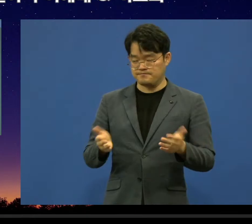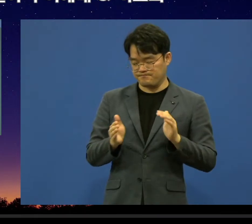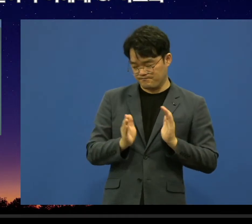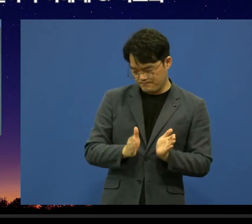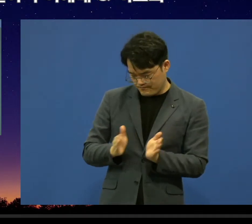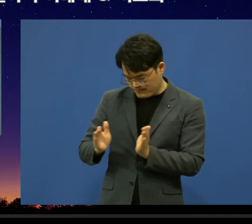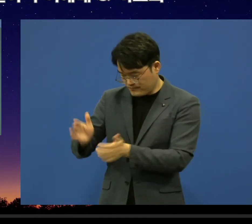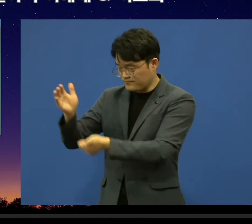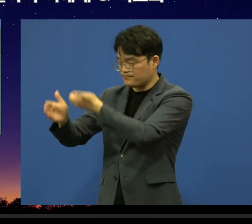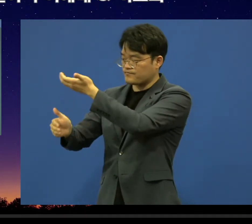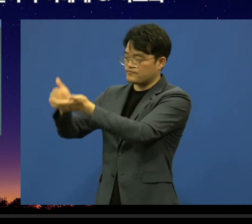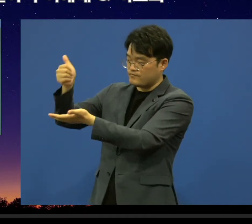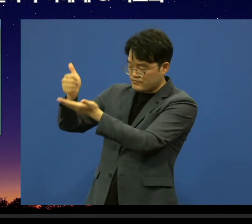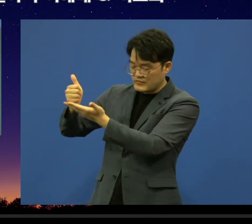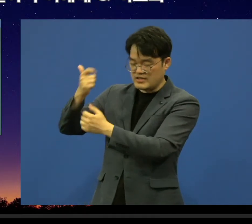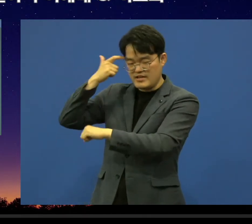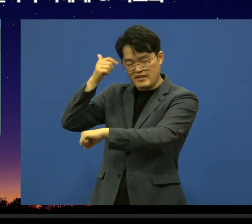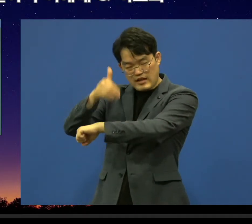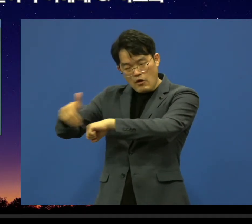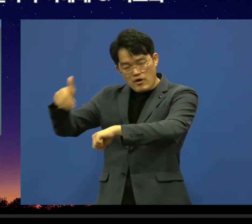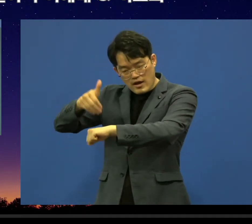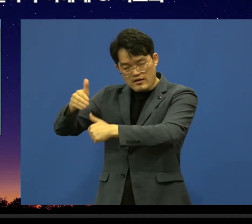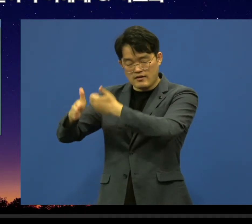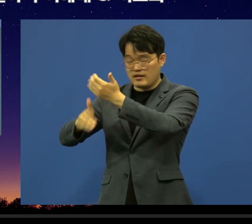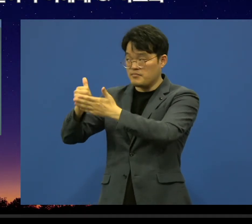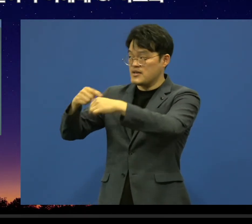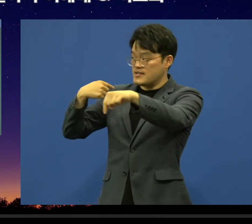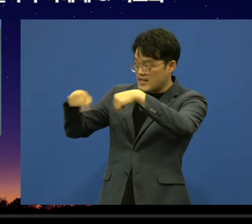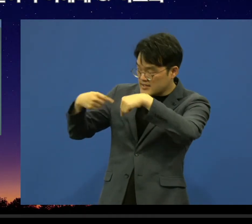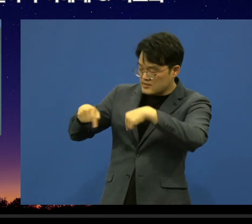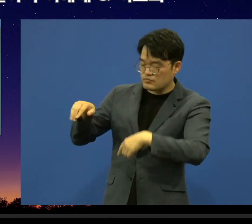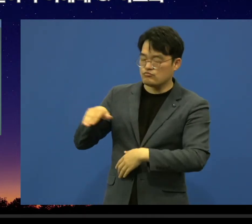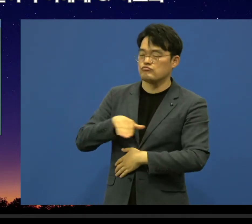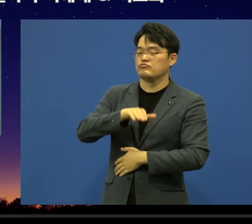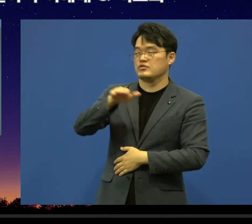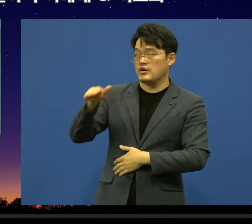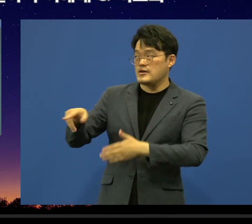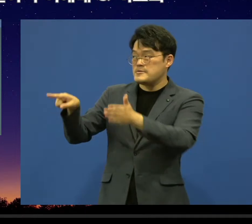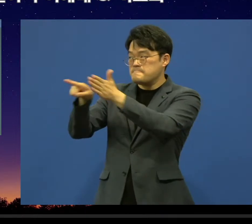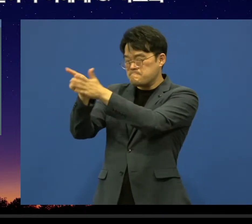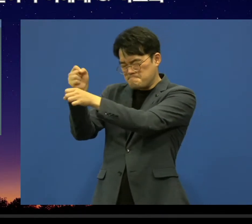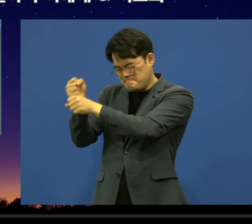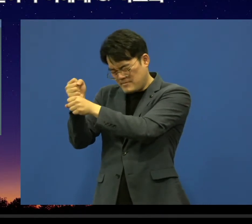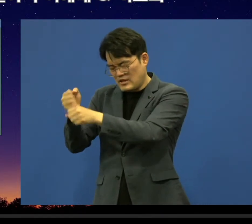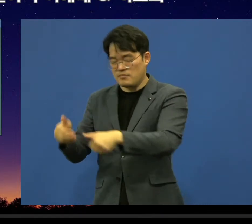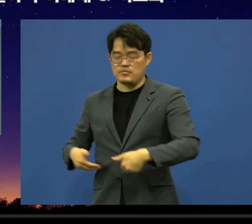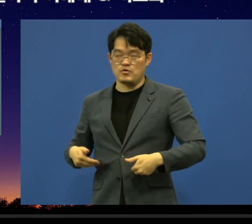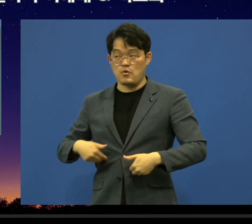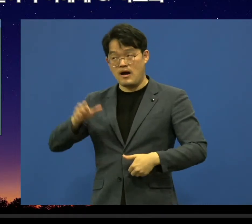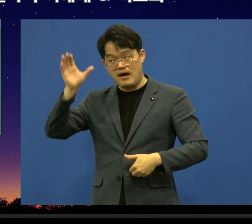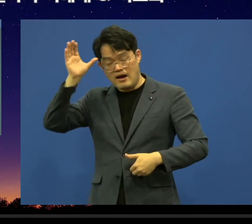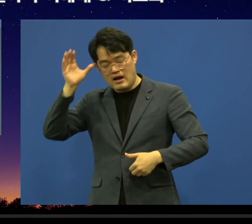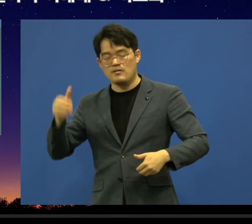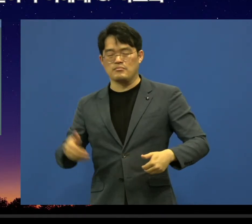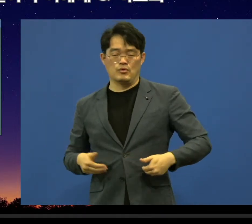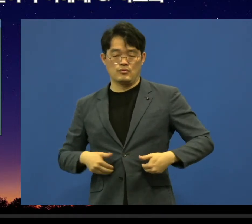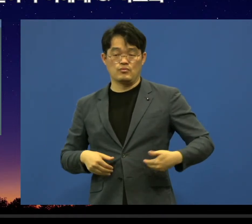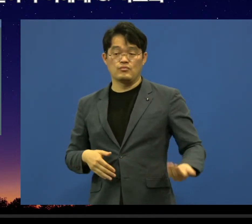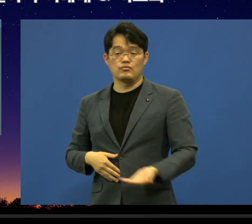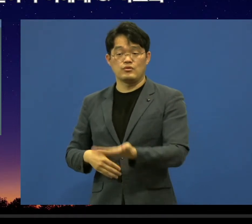그러므로 기대할 수 있어야 돼요. 주어진 모든 순간에 여러분 충성되게 작은 일에 최선을 다하다